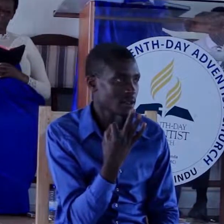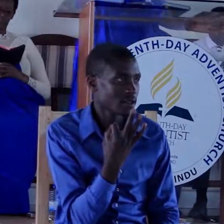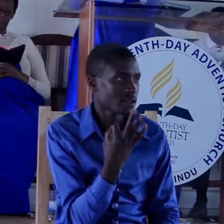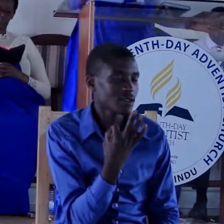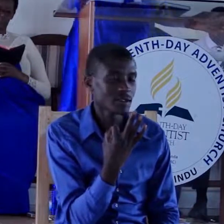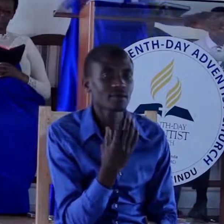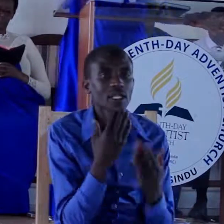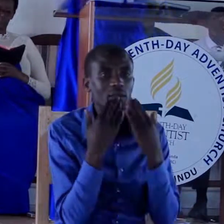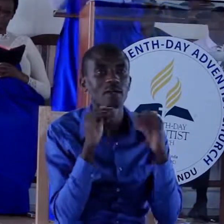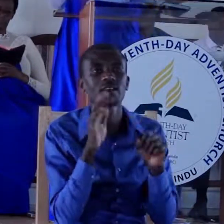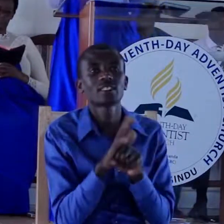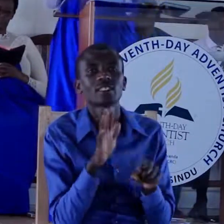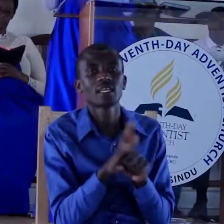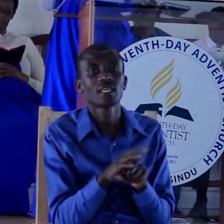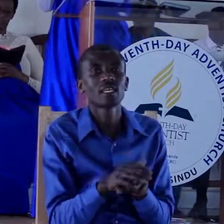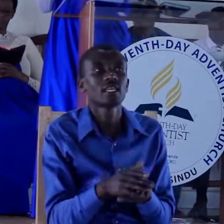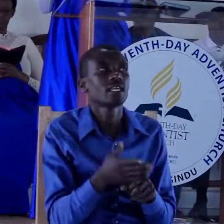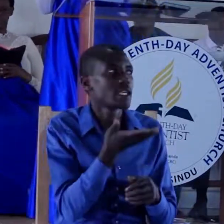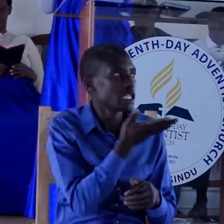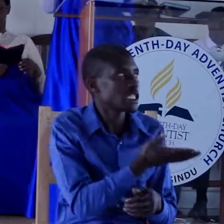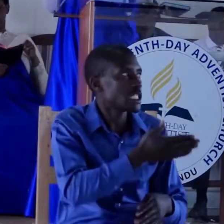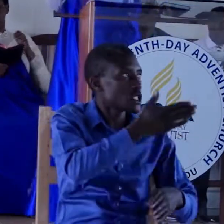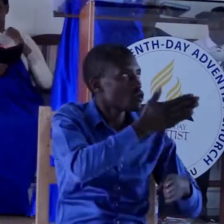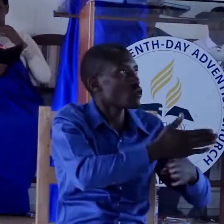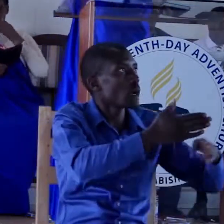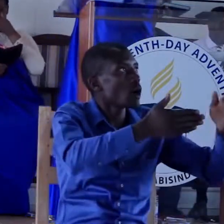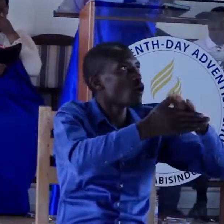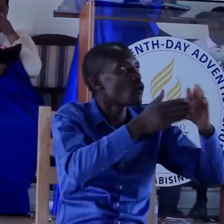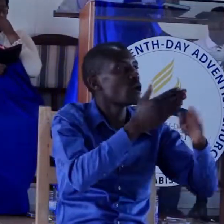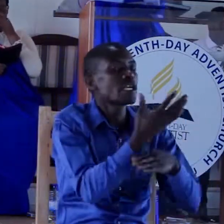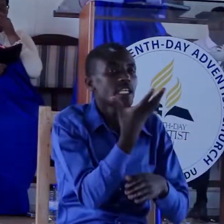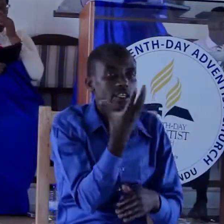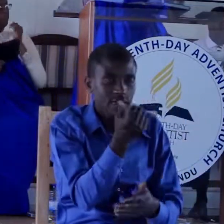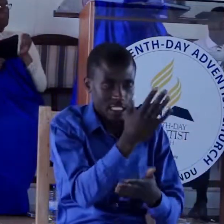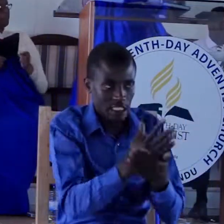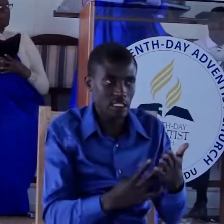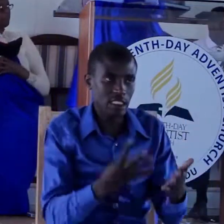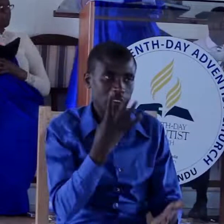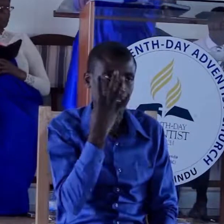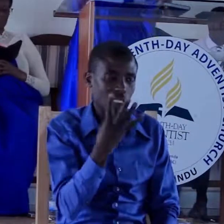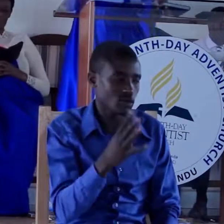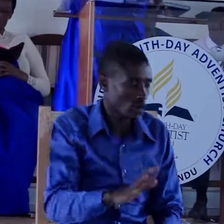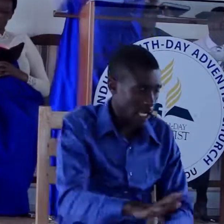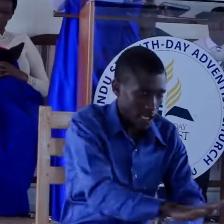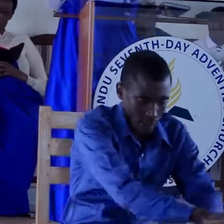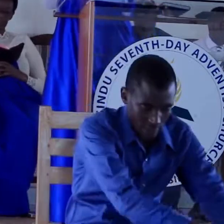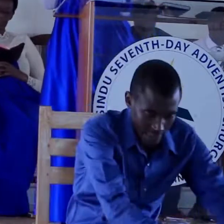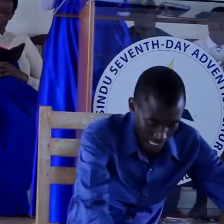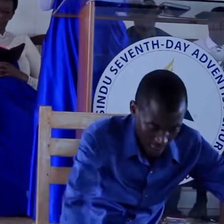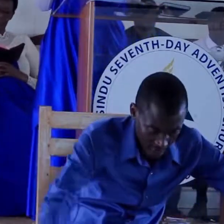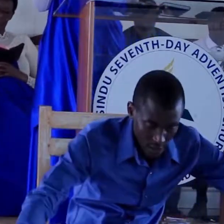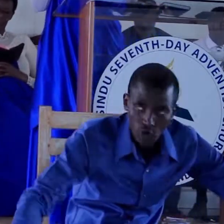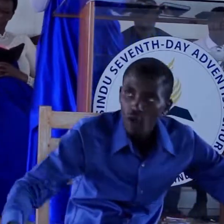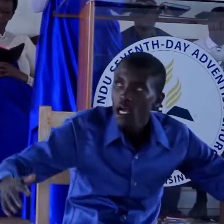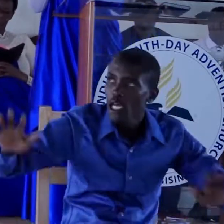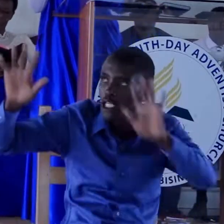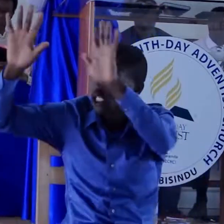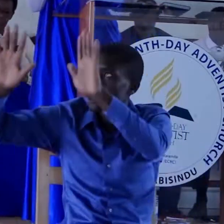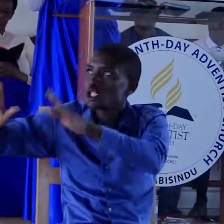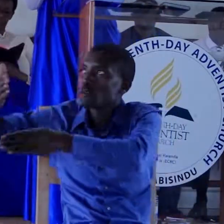irakoze cyane iyi nyubako turimo igizwe n'ibice bitatu ni fondasiyo ni